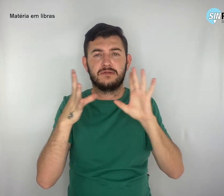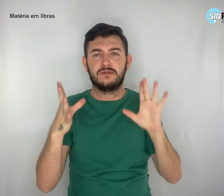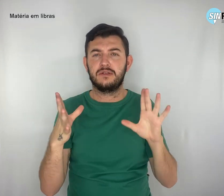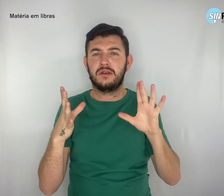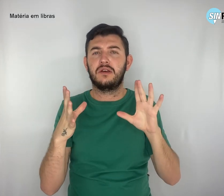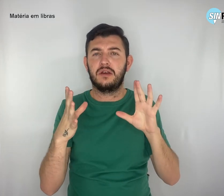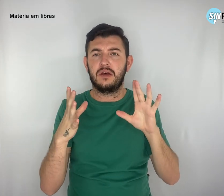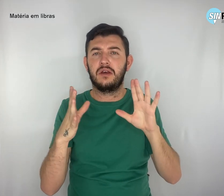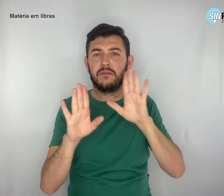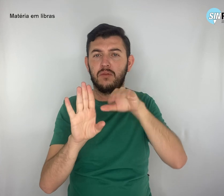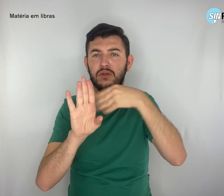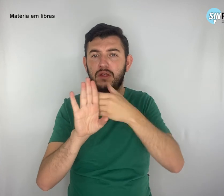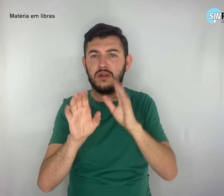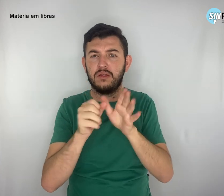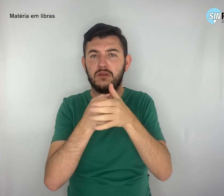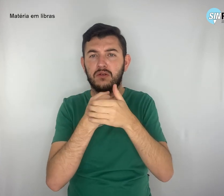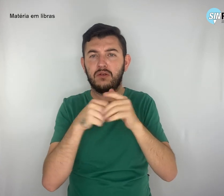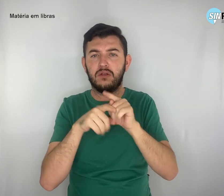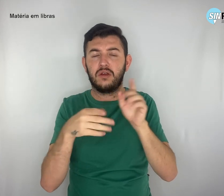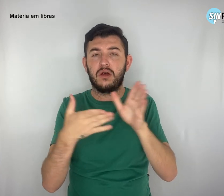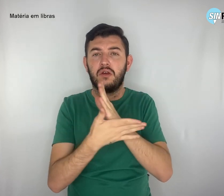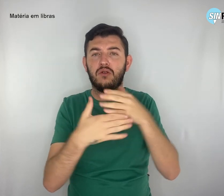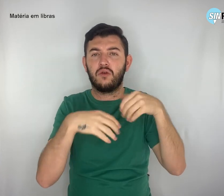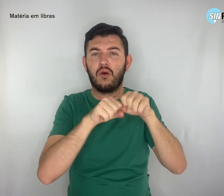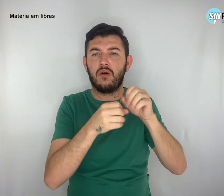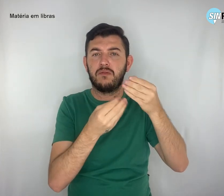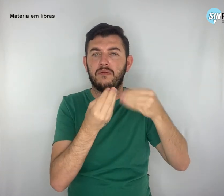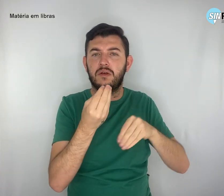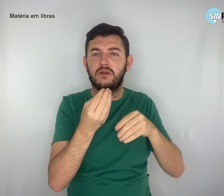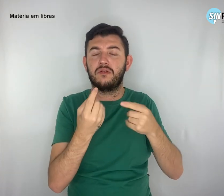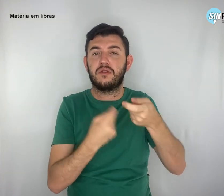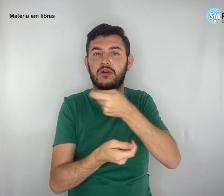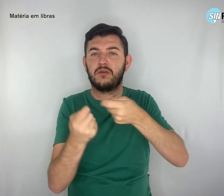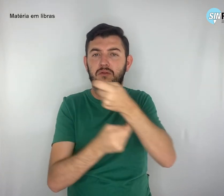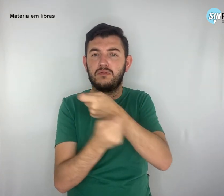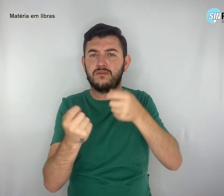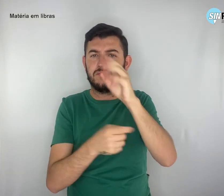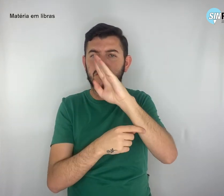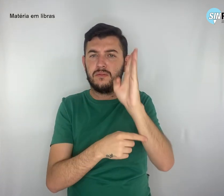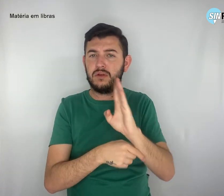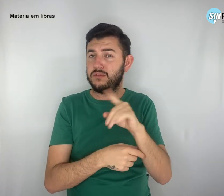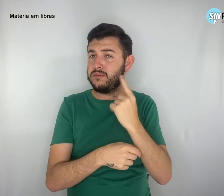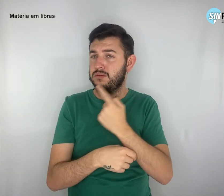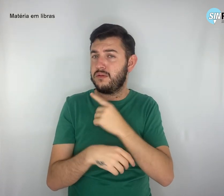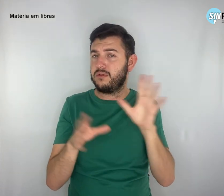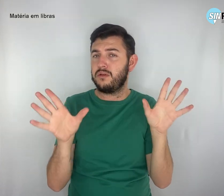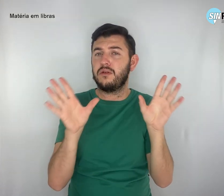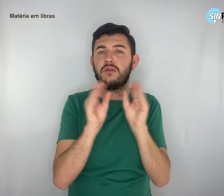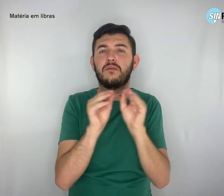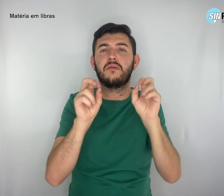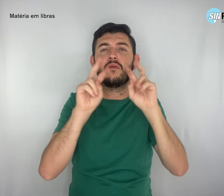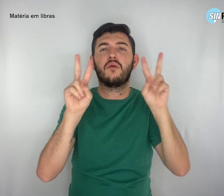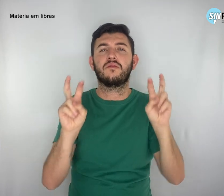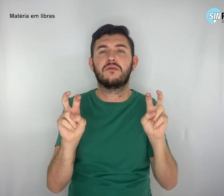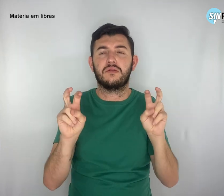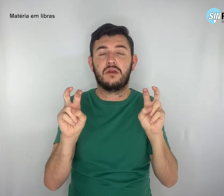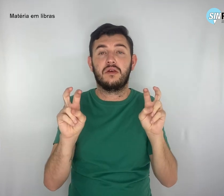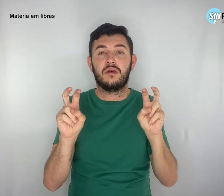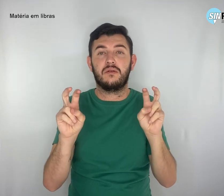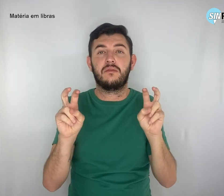de golpes contra a economia do país que pode ser resumida na expressão passar a boiada